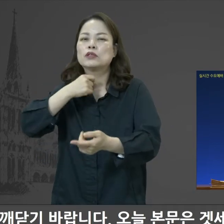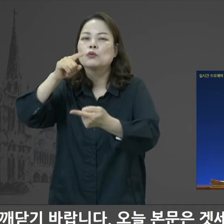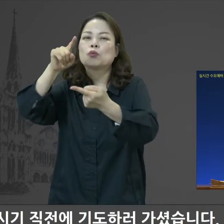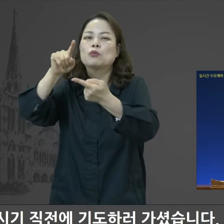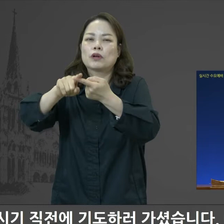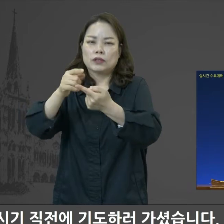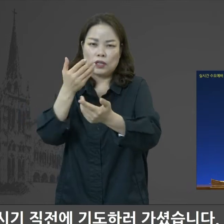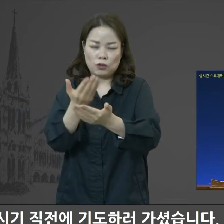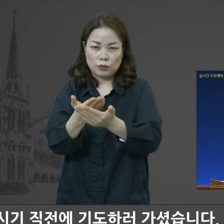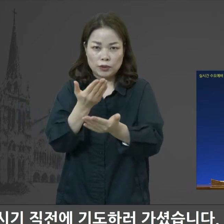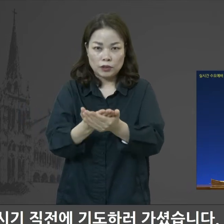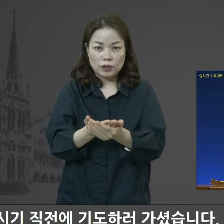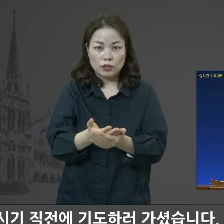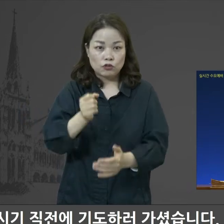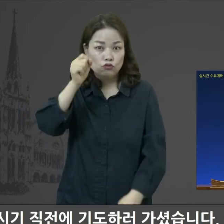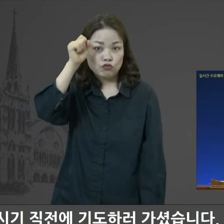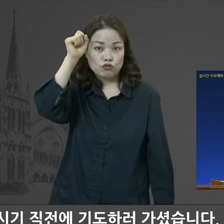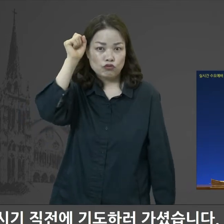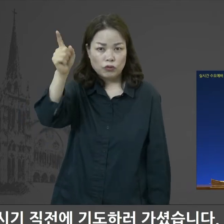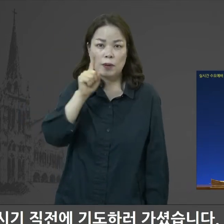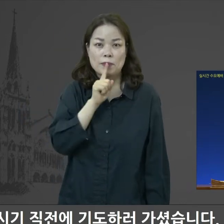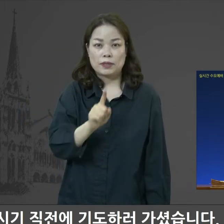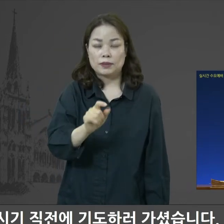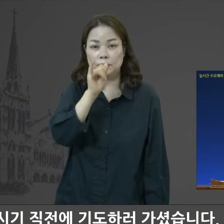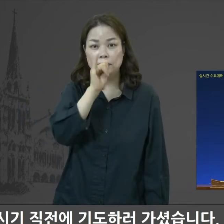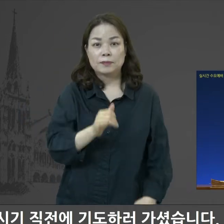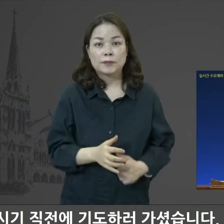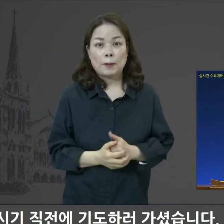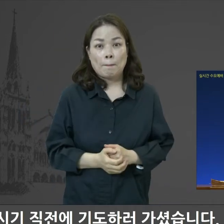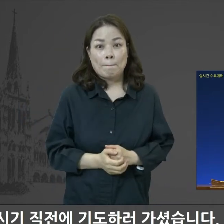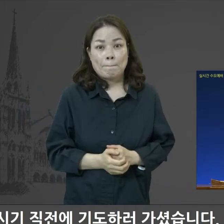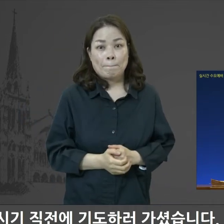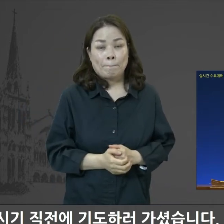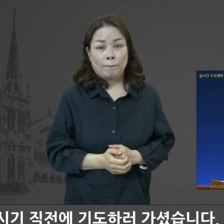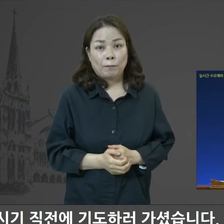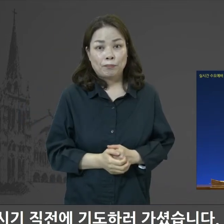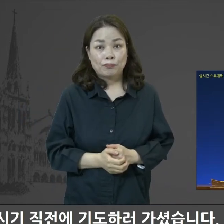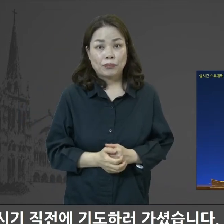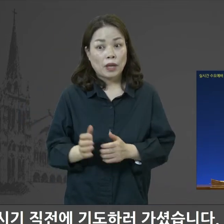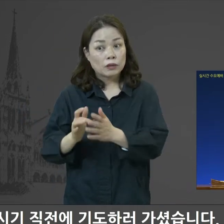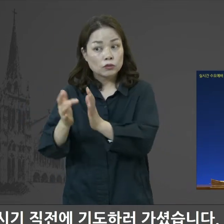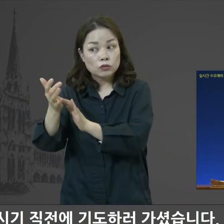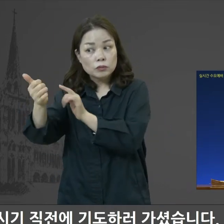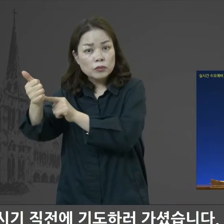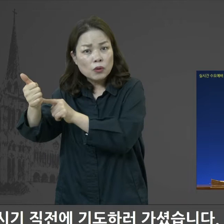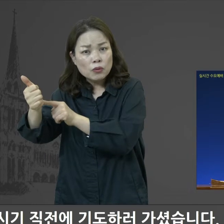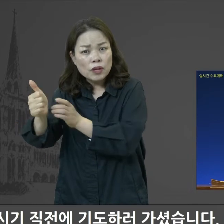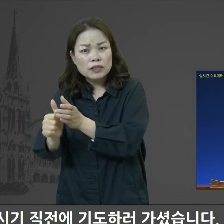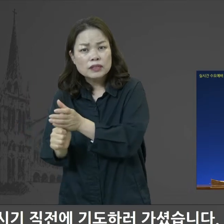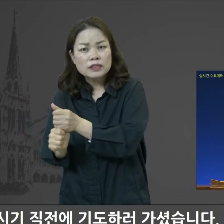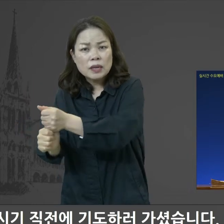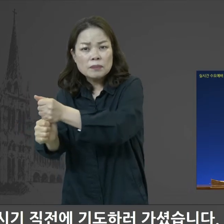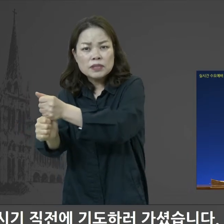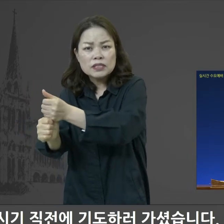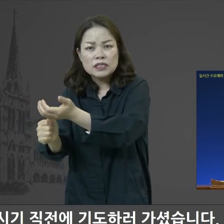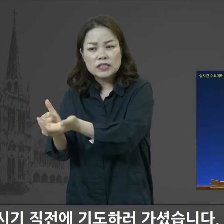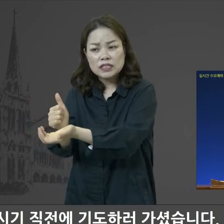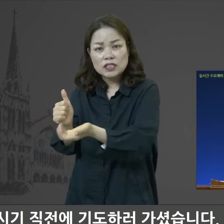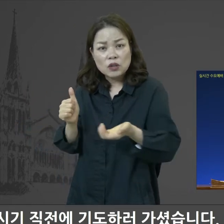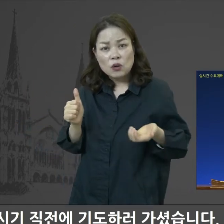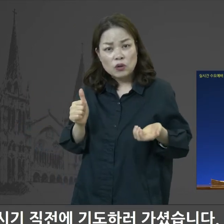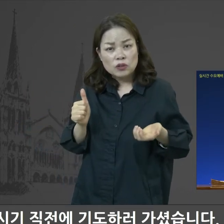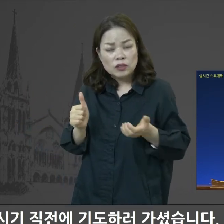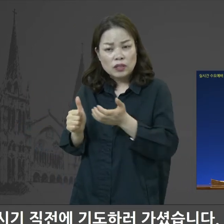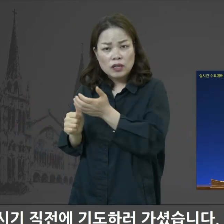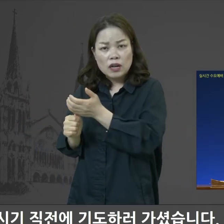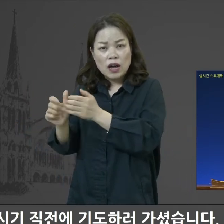하옵소서, 유명한 말씀을 남기셨습니다. 예수님은 왜 잡히시기 직전에, 하루